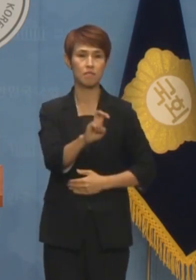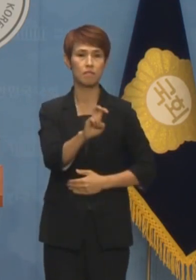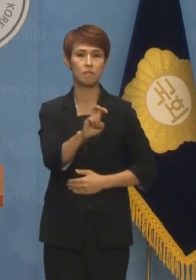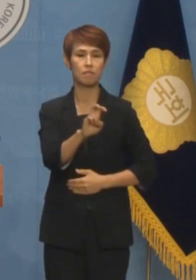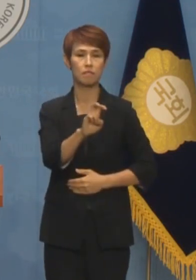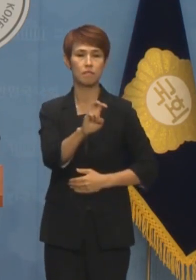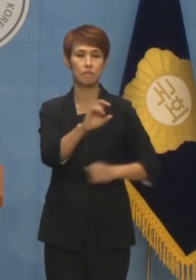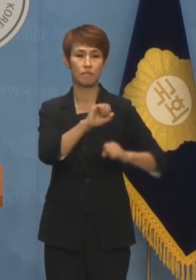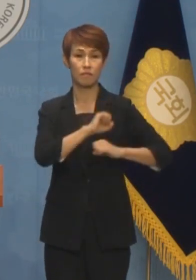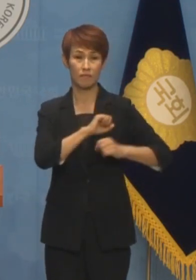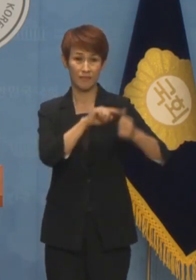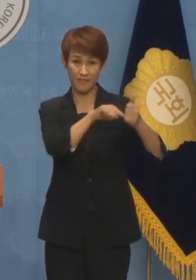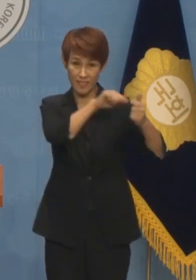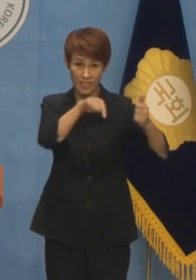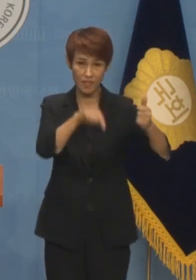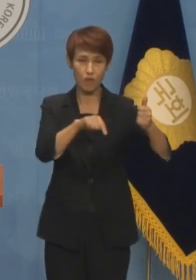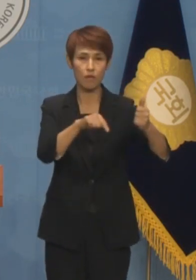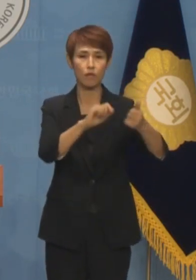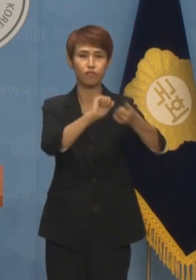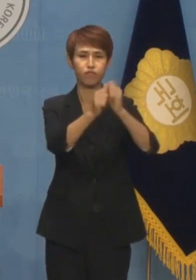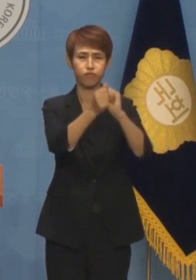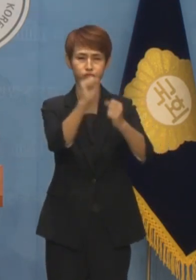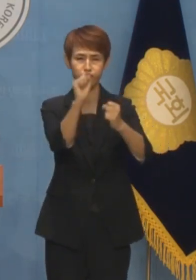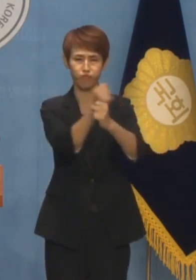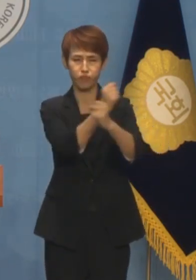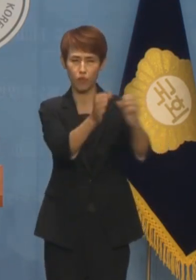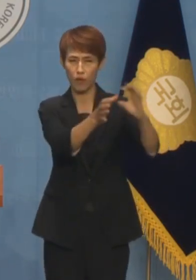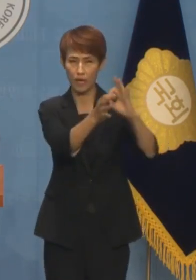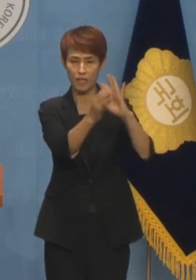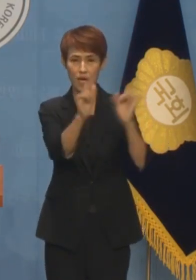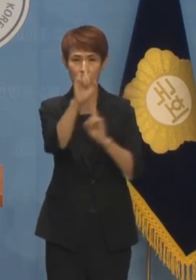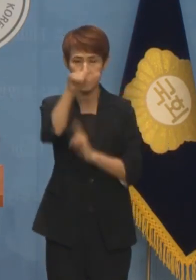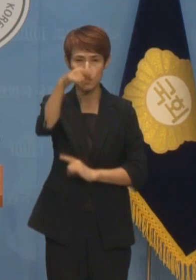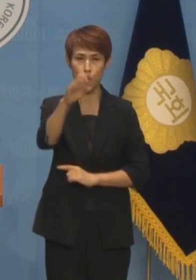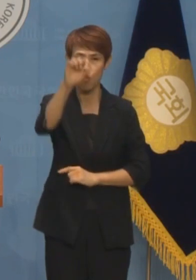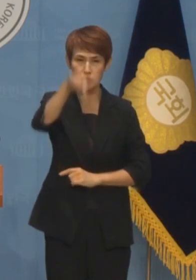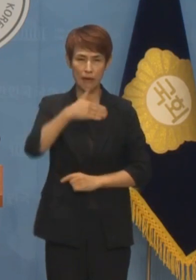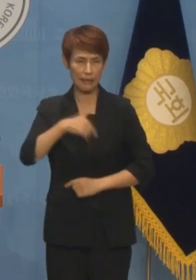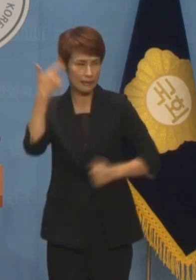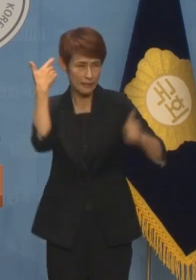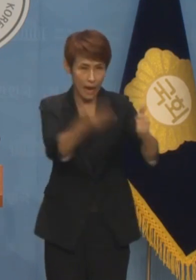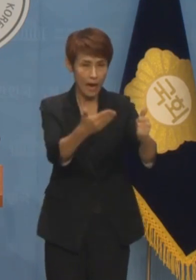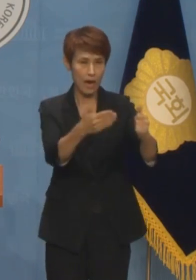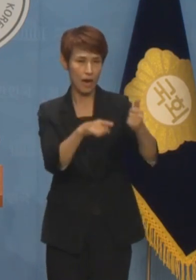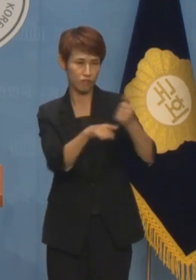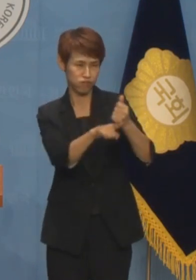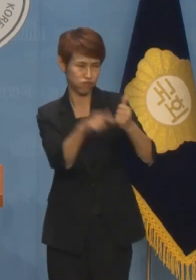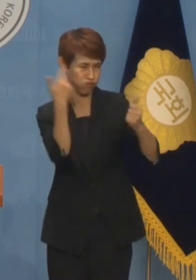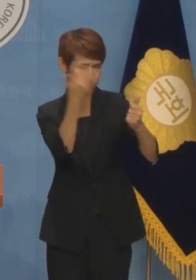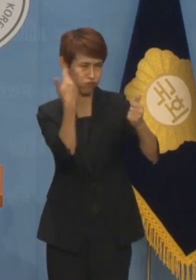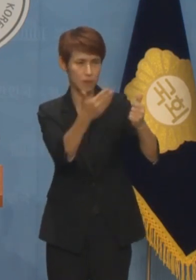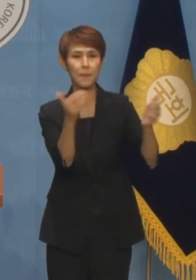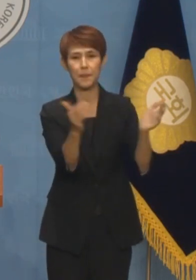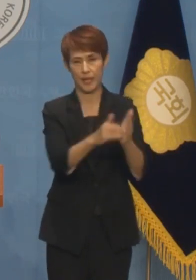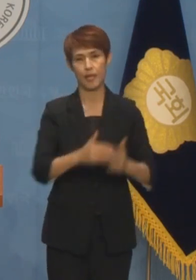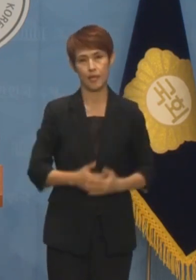사령관에게 도이치 모터스 사건 관계자 이종호 씨를 아느냐고 거듭 질의했습니다